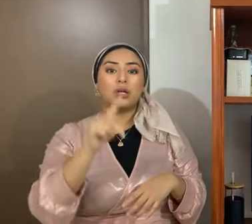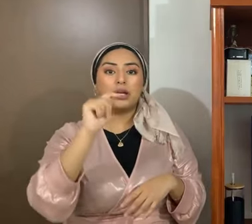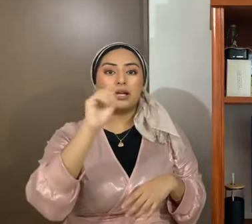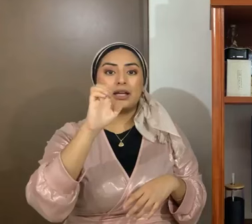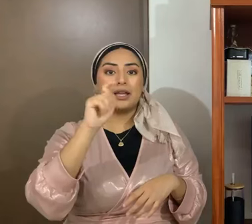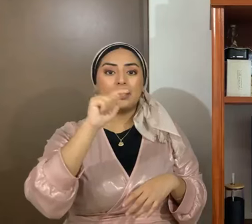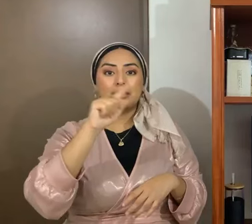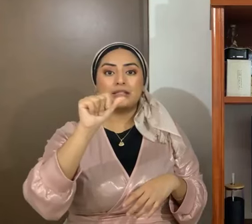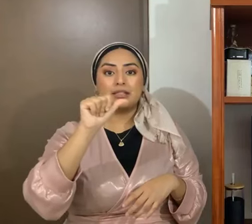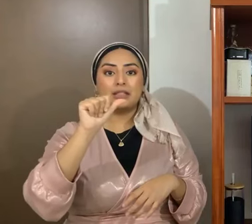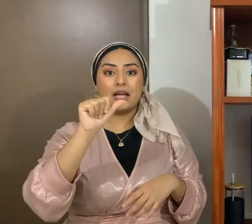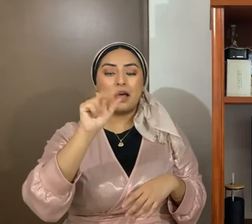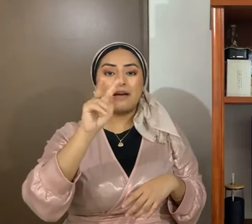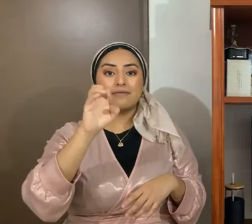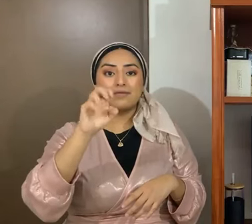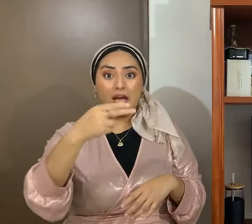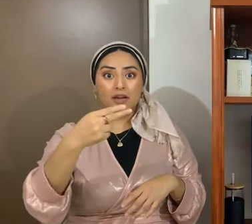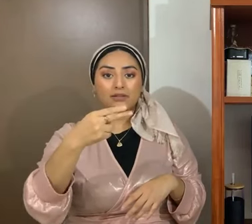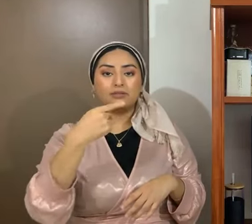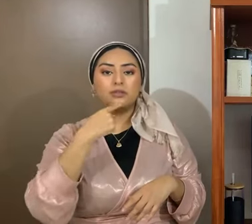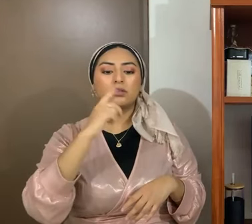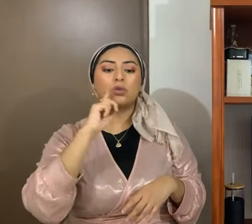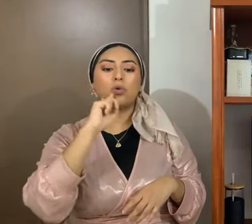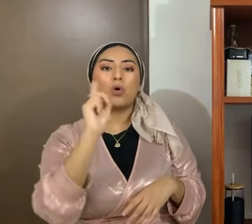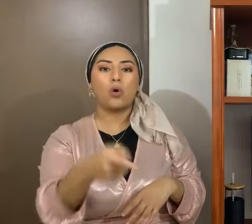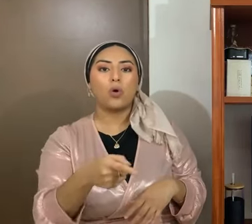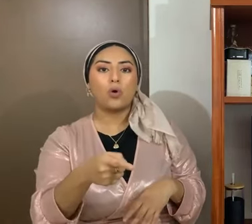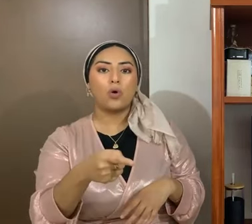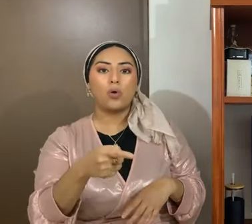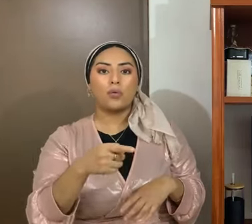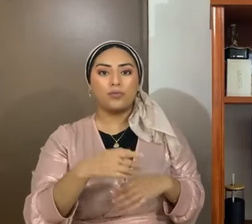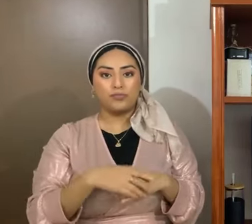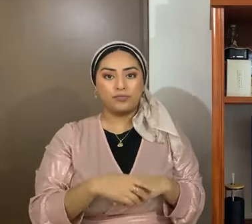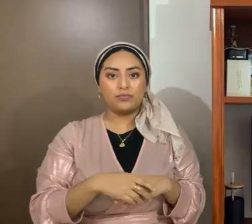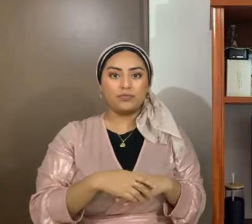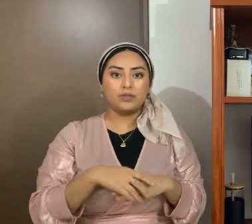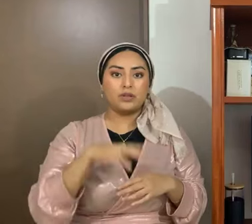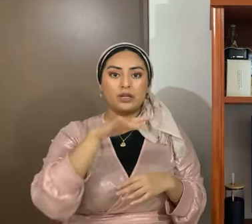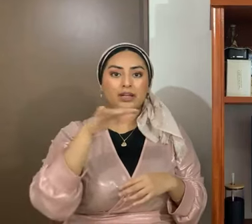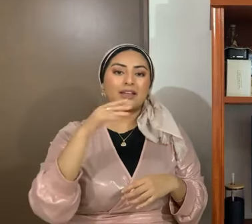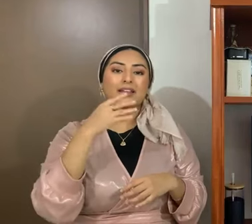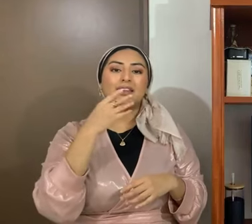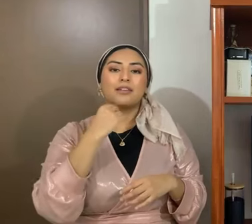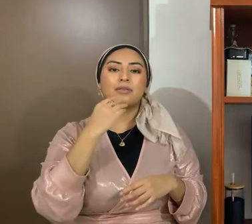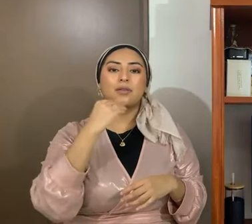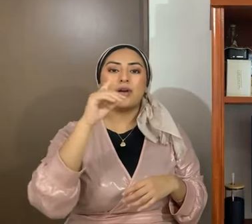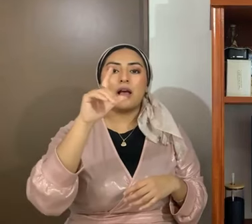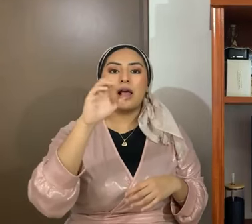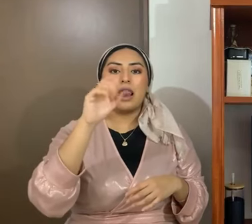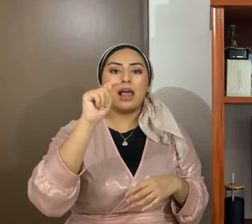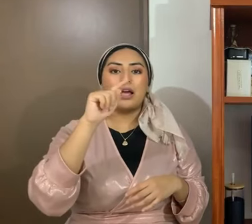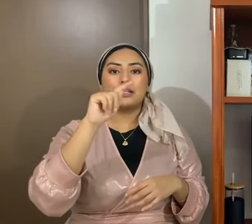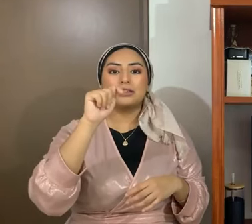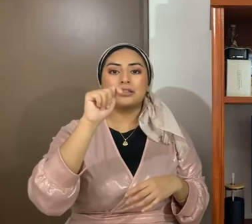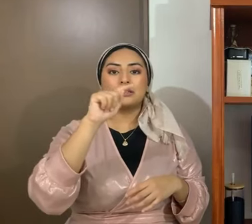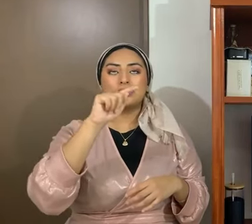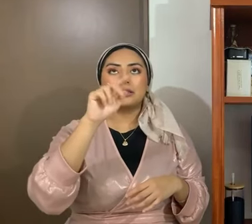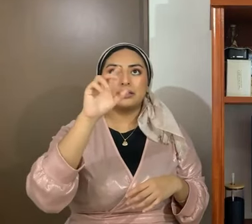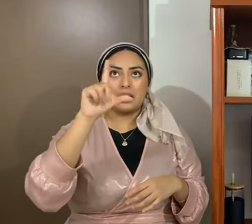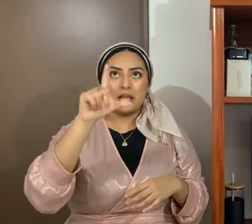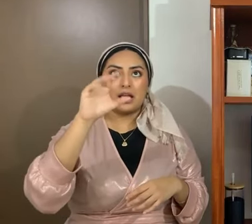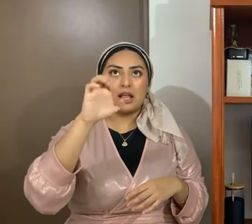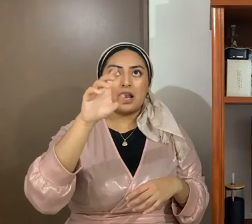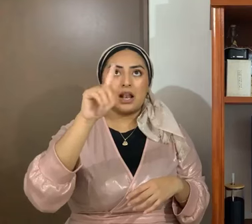Tetzaveh aparece ahí en esa palabra cuando dice mandarás, porque viene de letzavó, orden, mandar, ¿sí? La